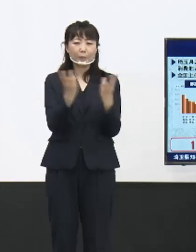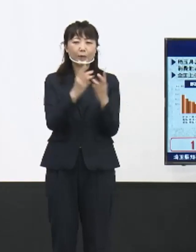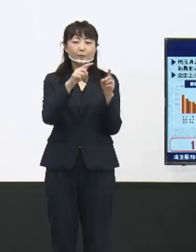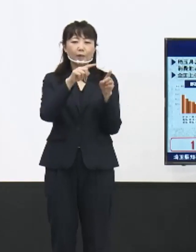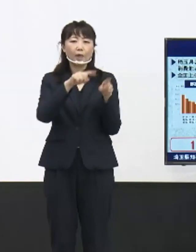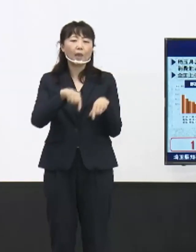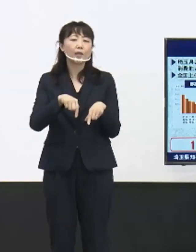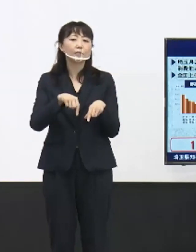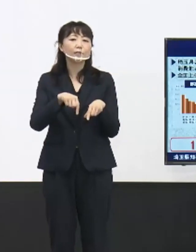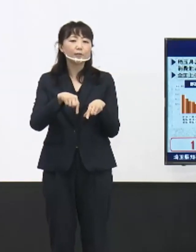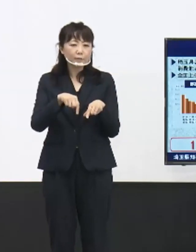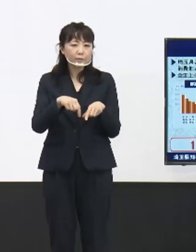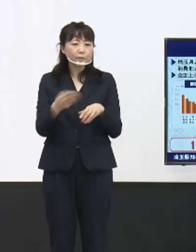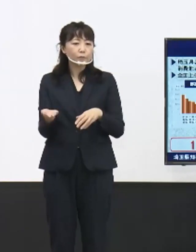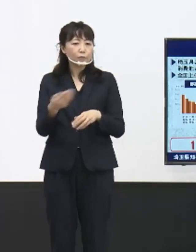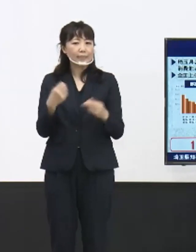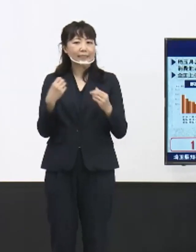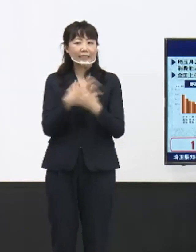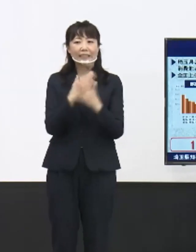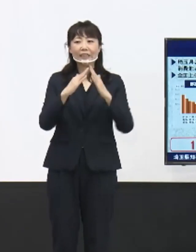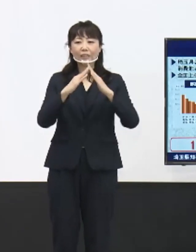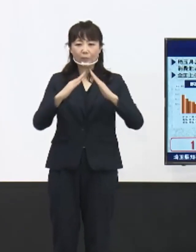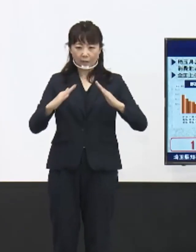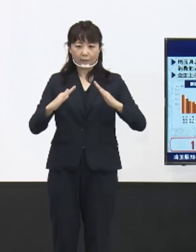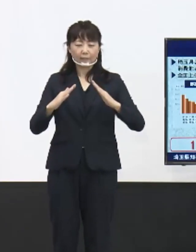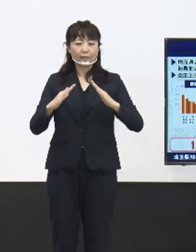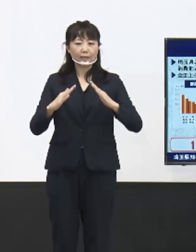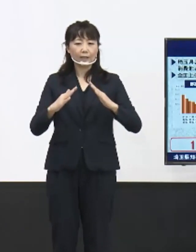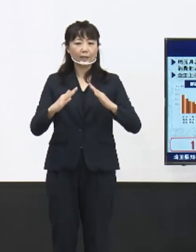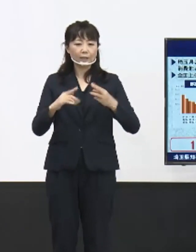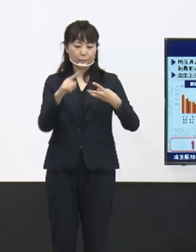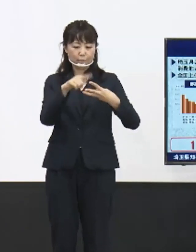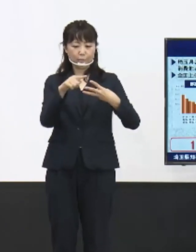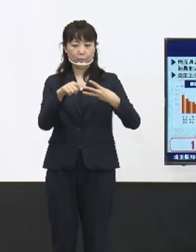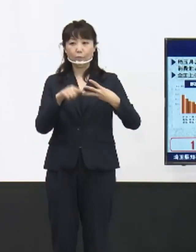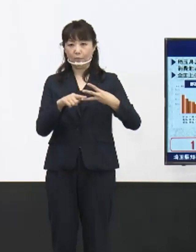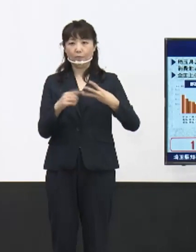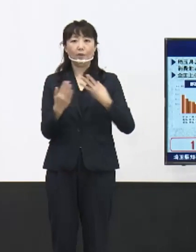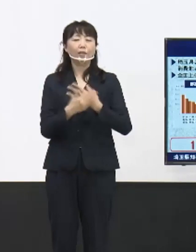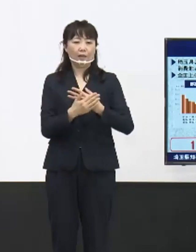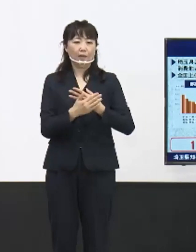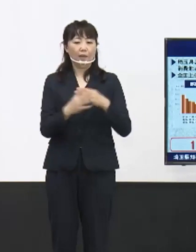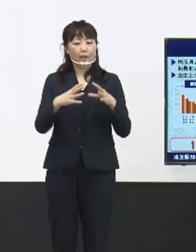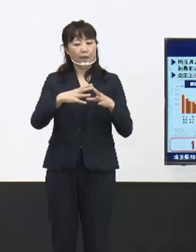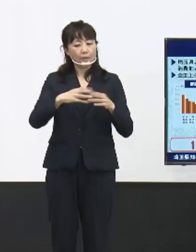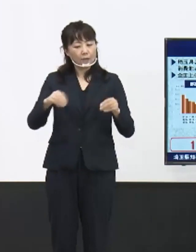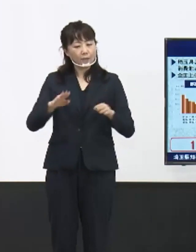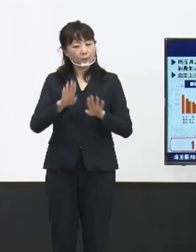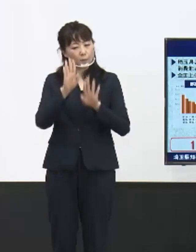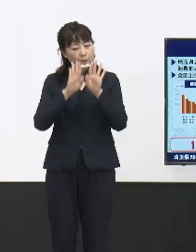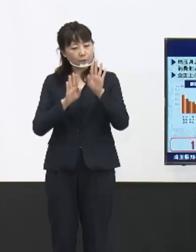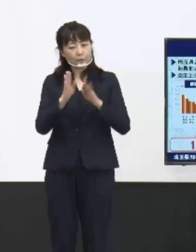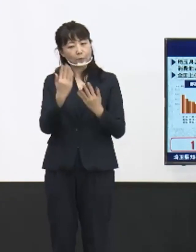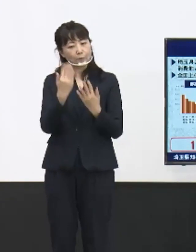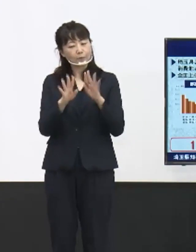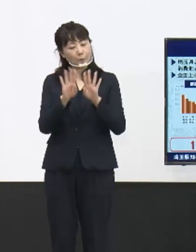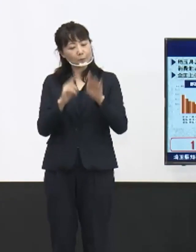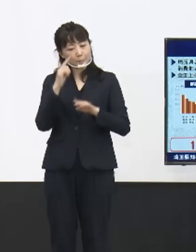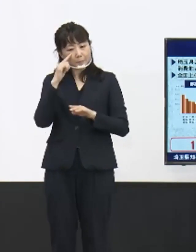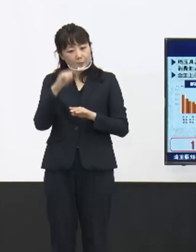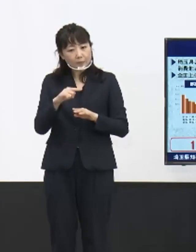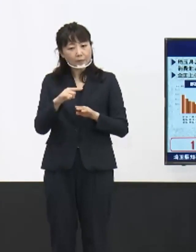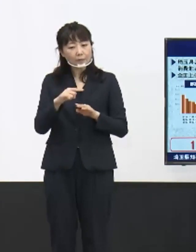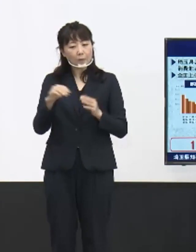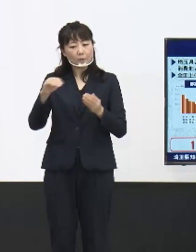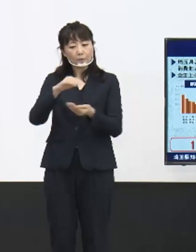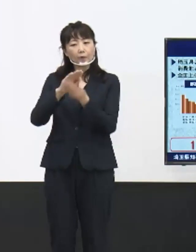三極ともいえる日本維新の会が躍進する結果となりました。この全国的な傾向は、県内でもおおむ